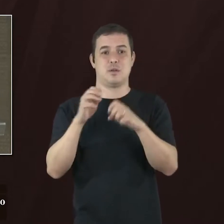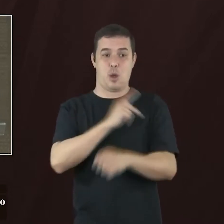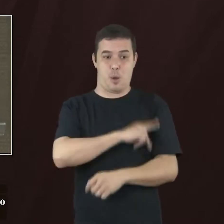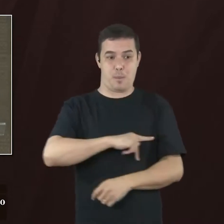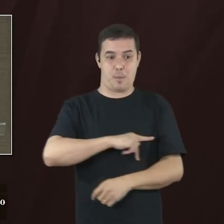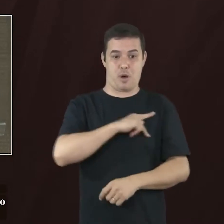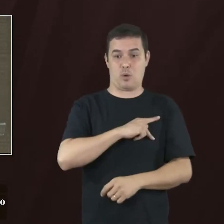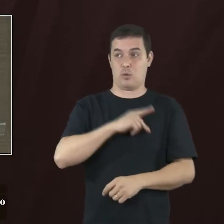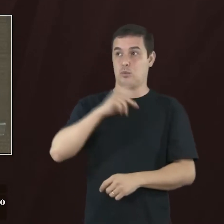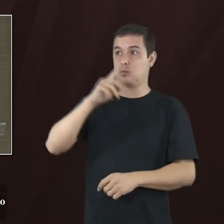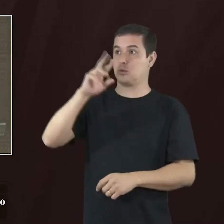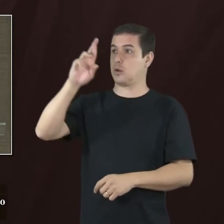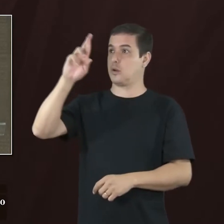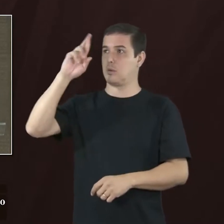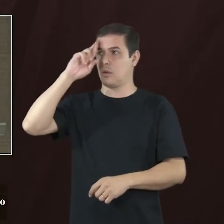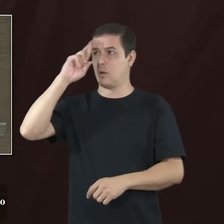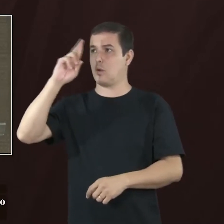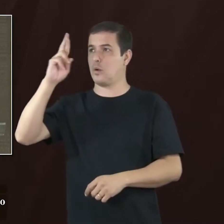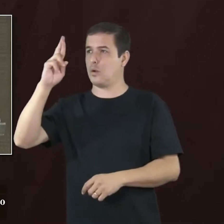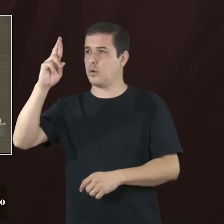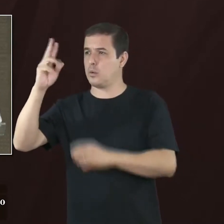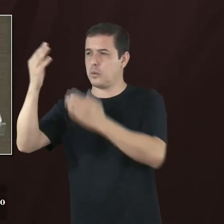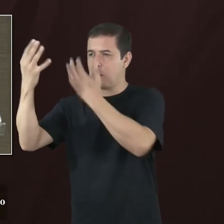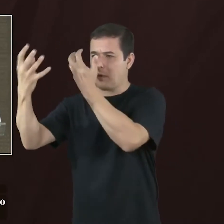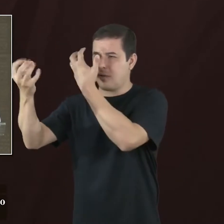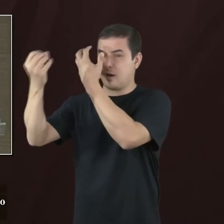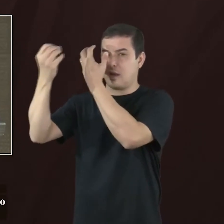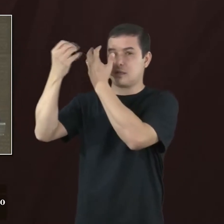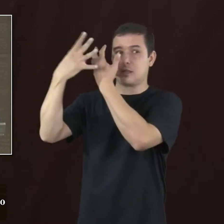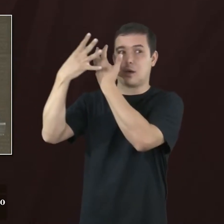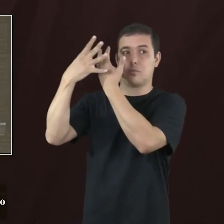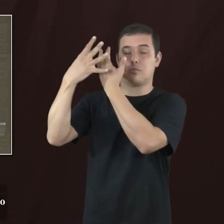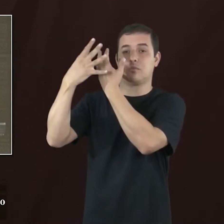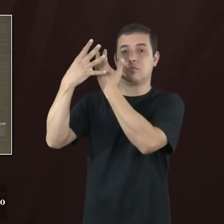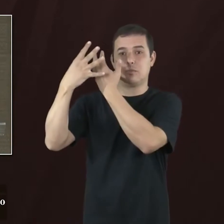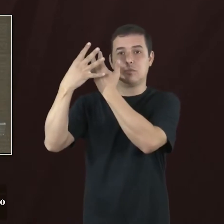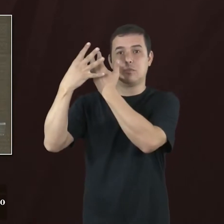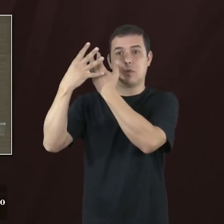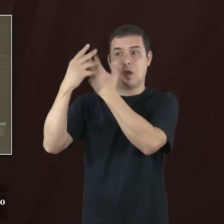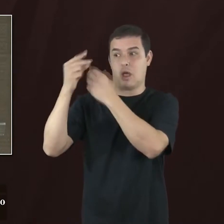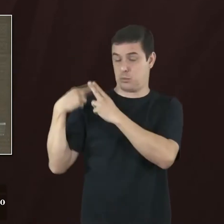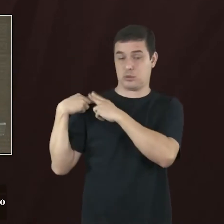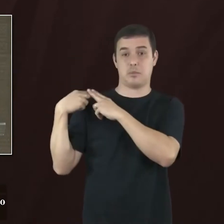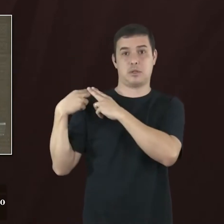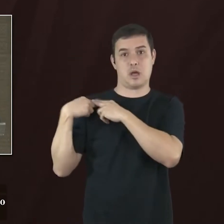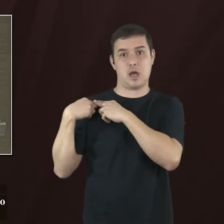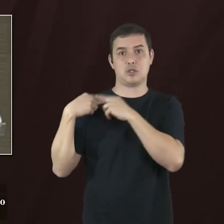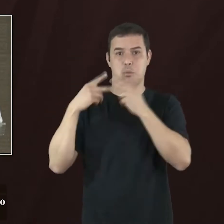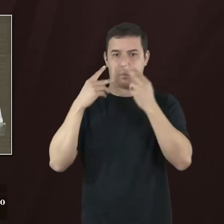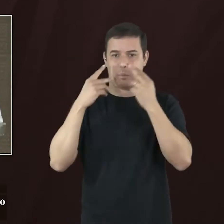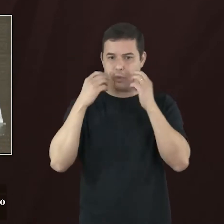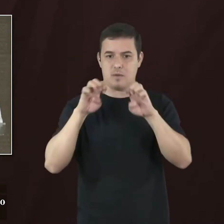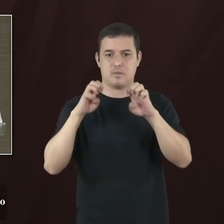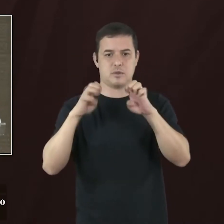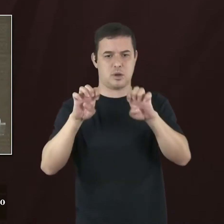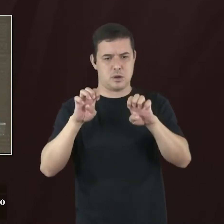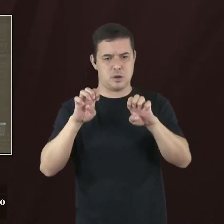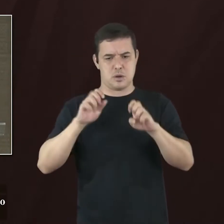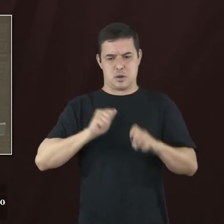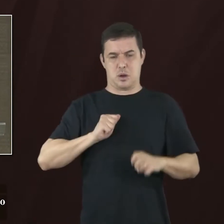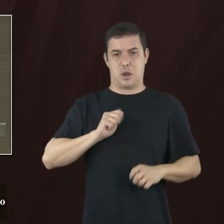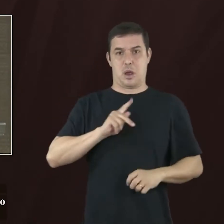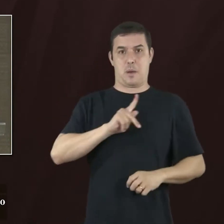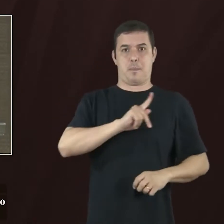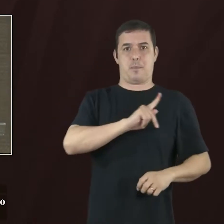o Senhor apareceu a ele, e foi designado pregador, apóstolo e mestre. Isso